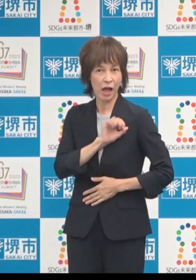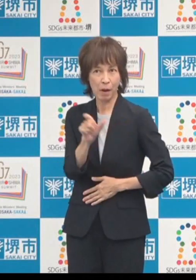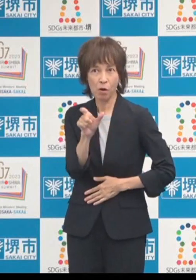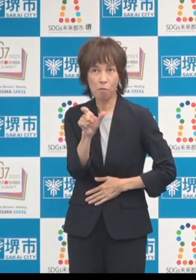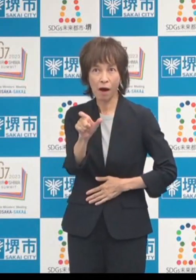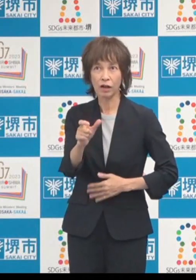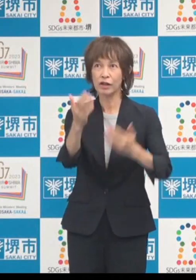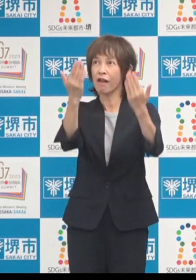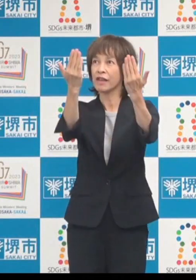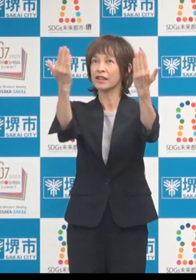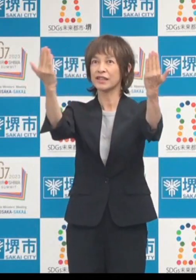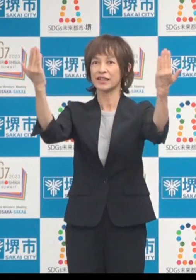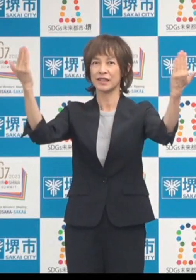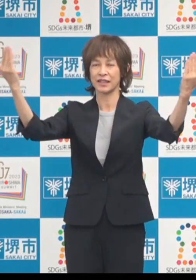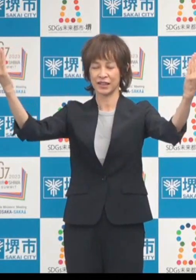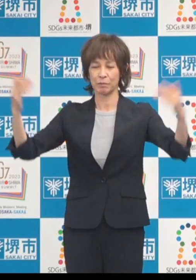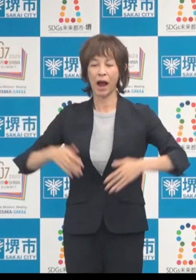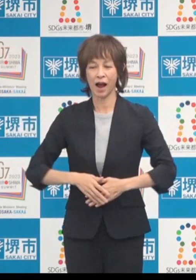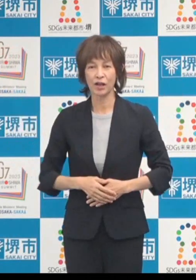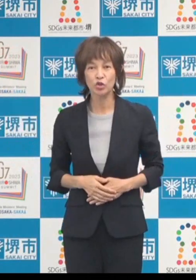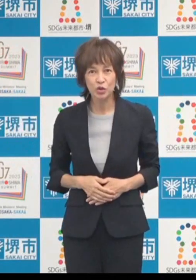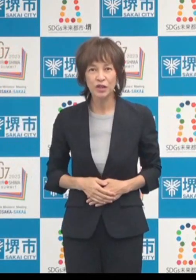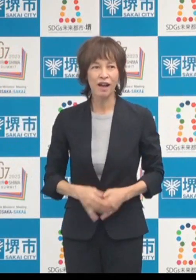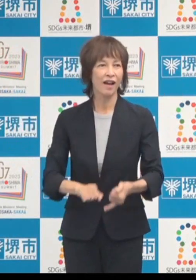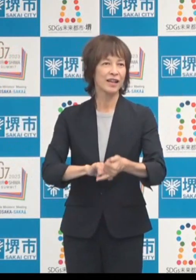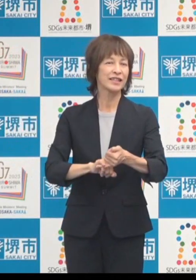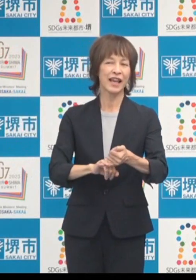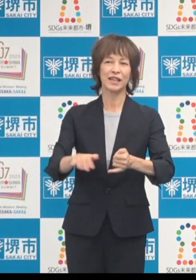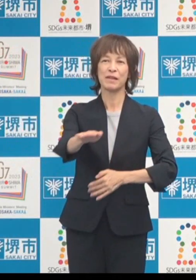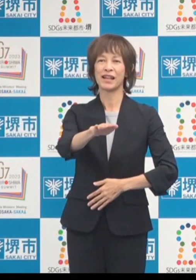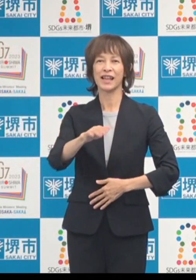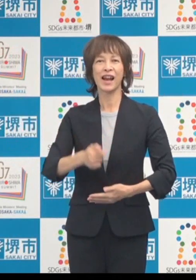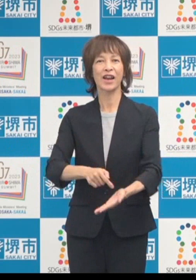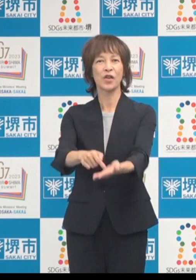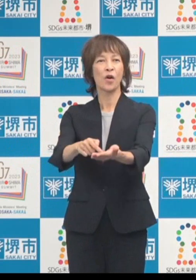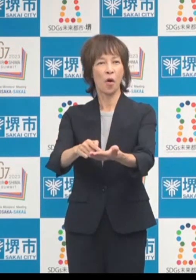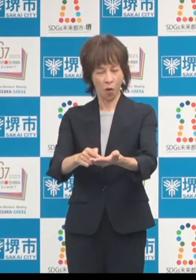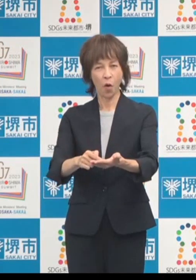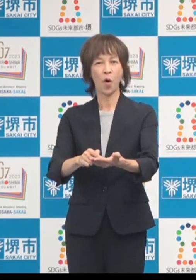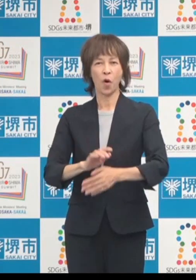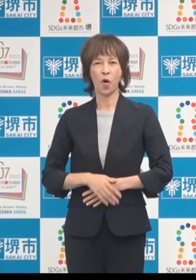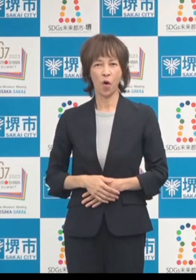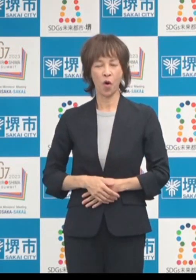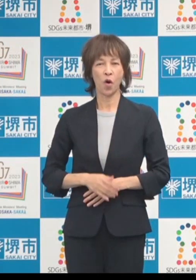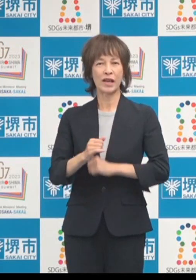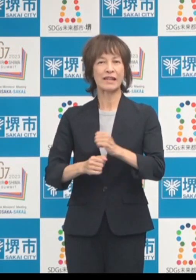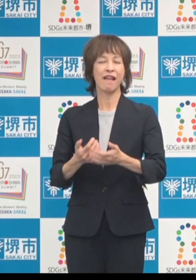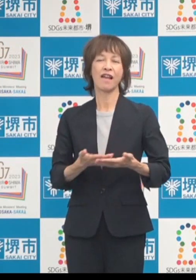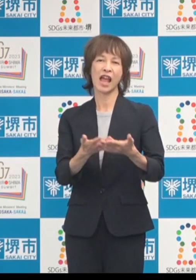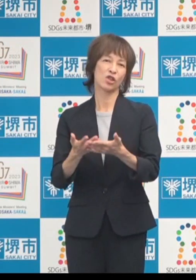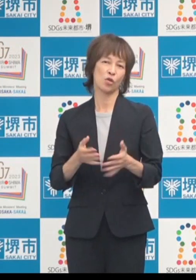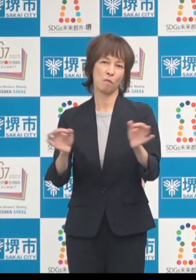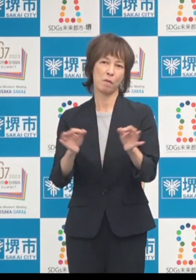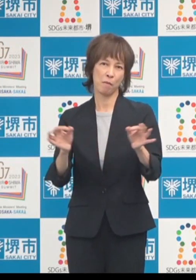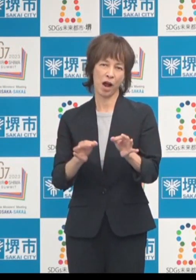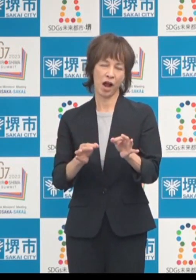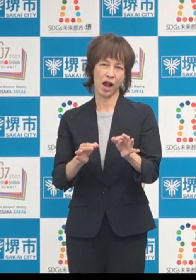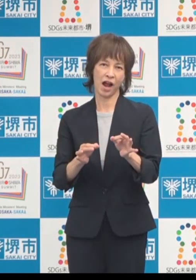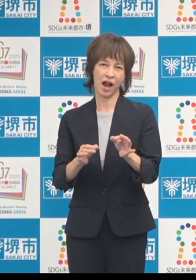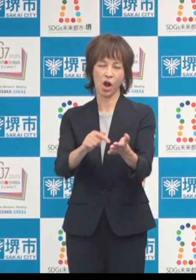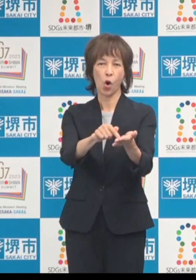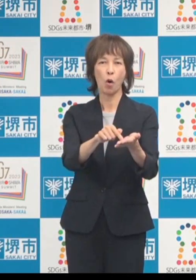示をさせていただきたいと思っております。ぜひ皆様からのクラウドファンディングへのご応募ご支援をよろしくお願いをいたします。